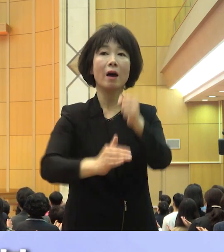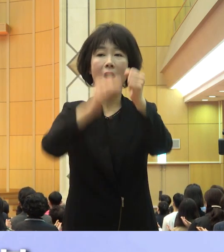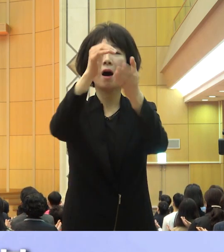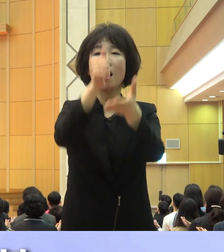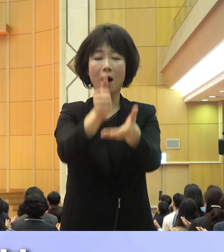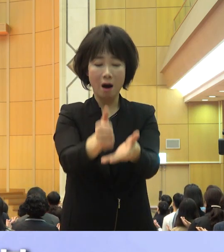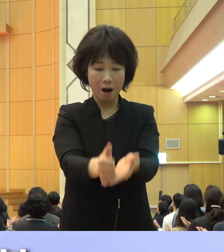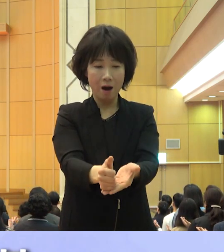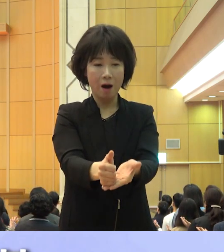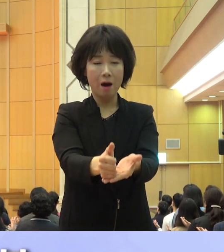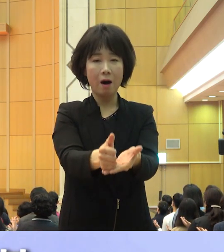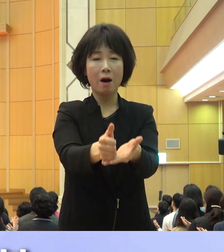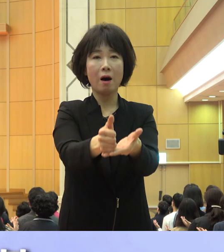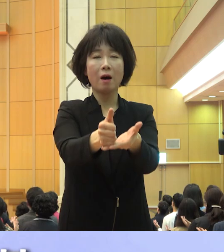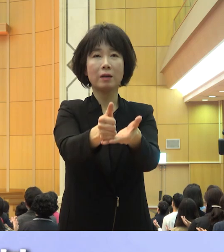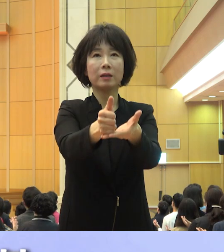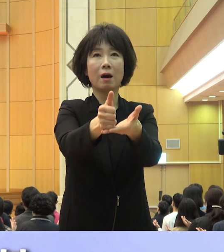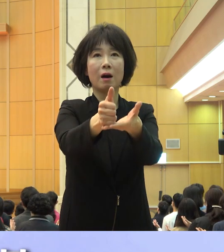나의